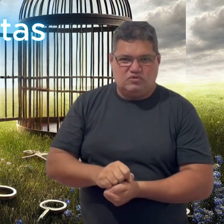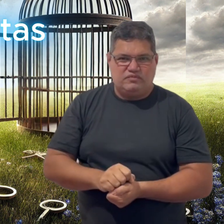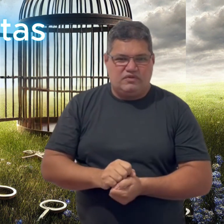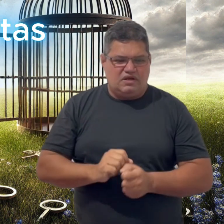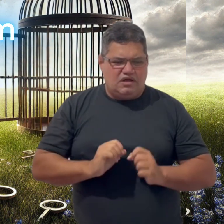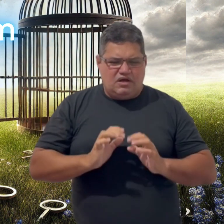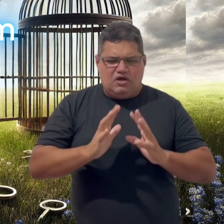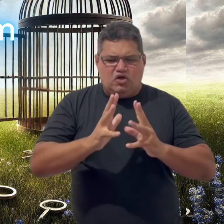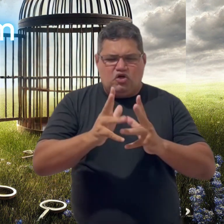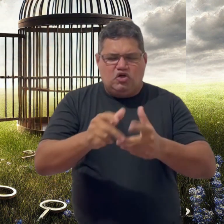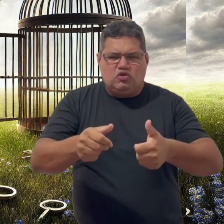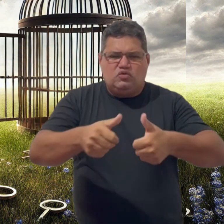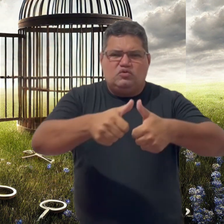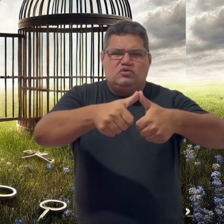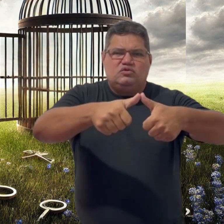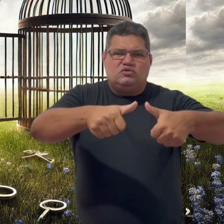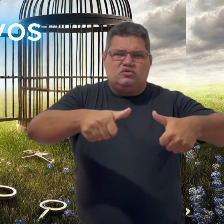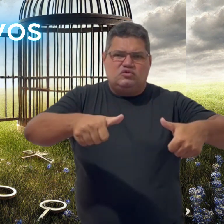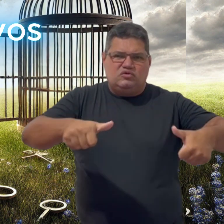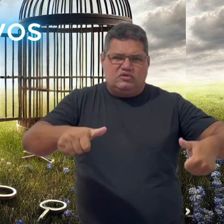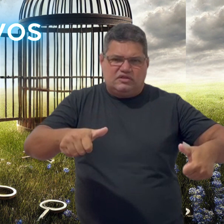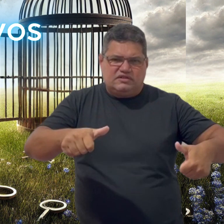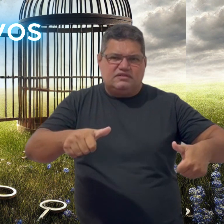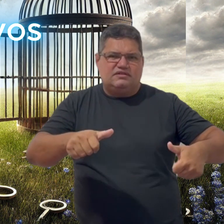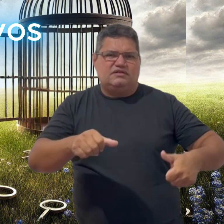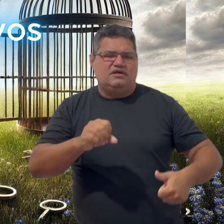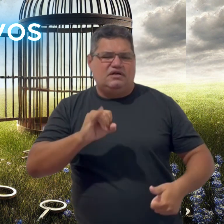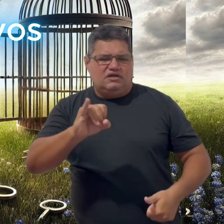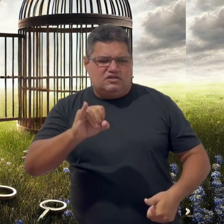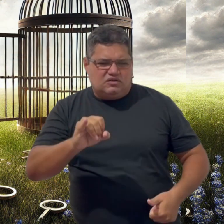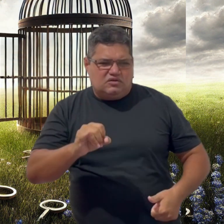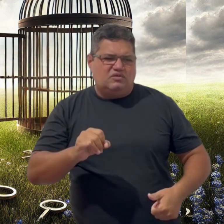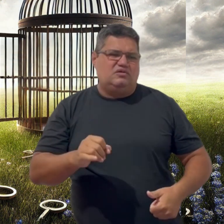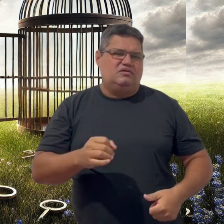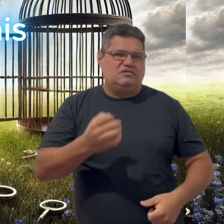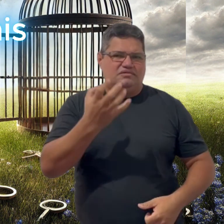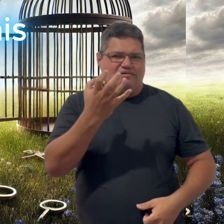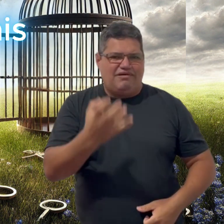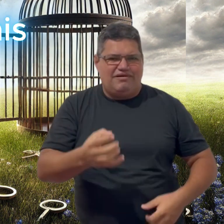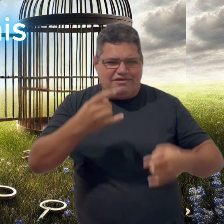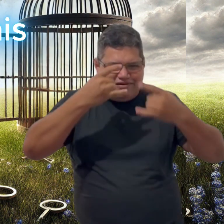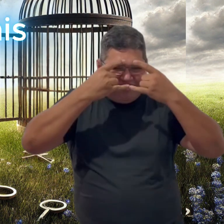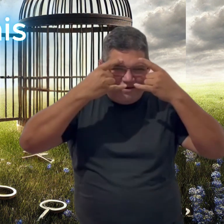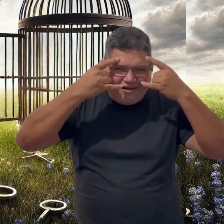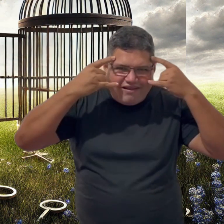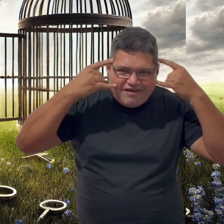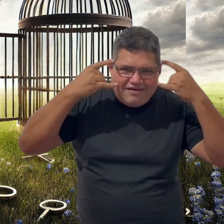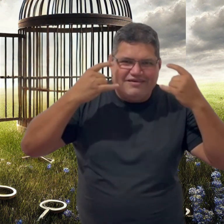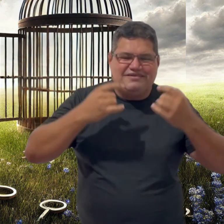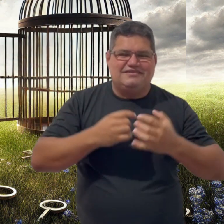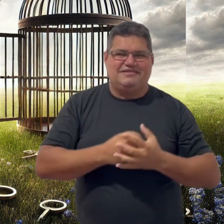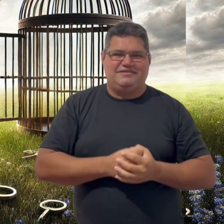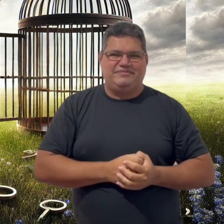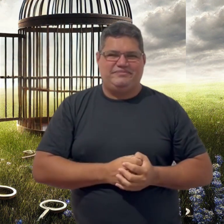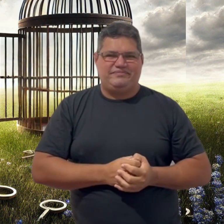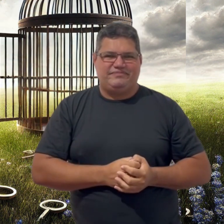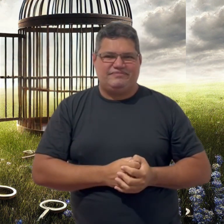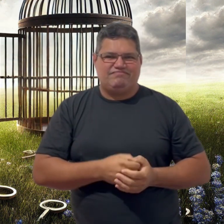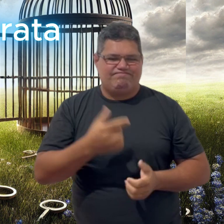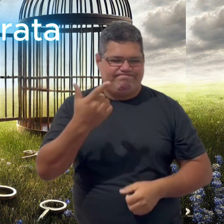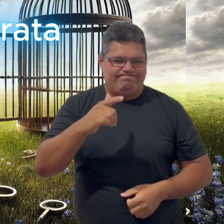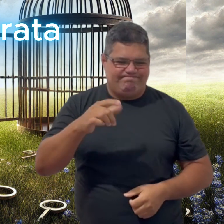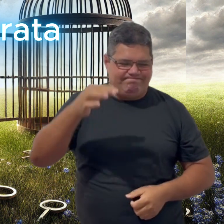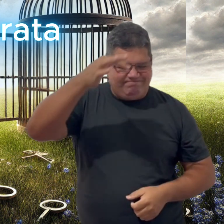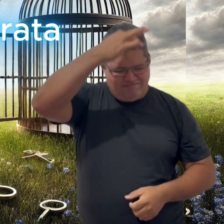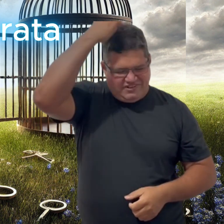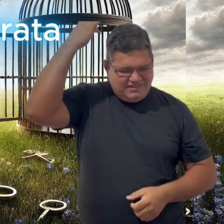materialistas superam os objetivos espirituais.